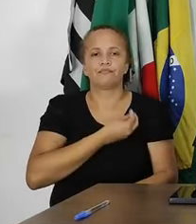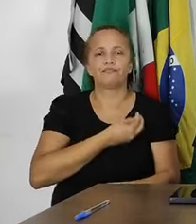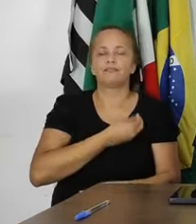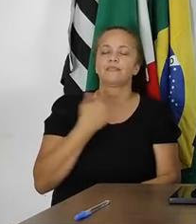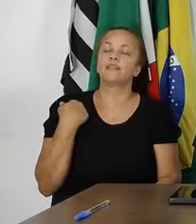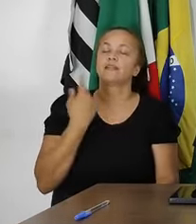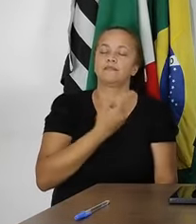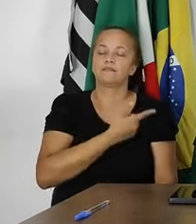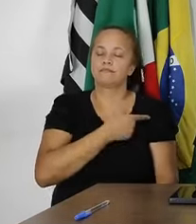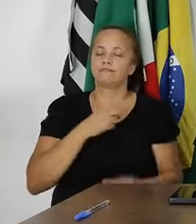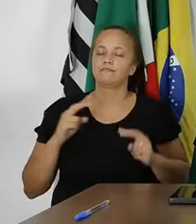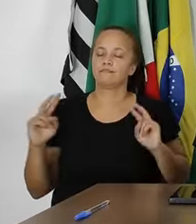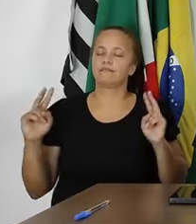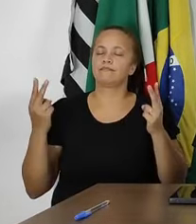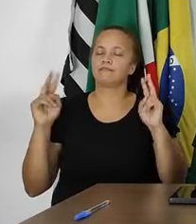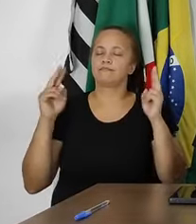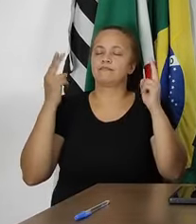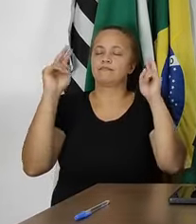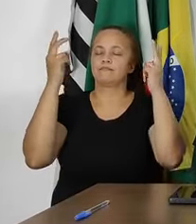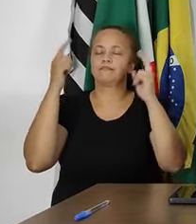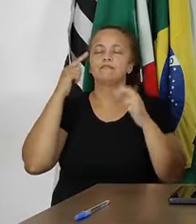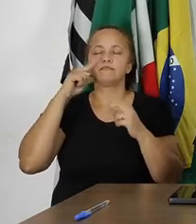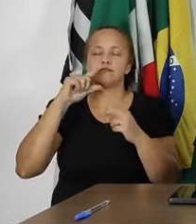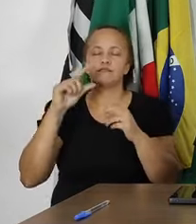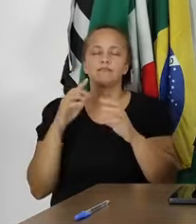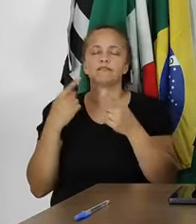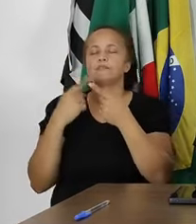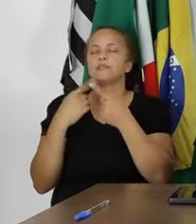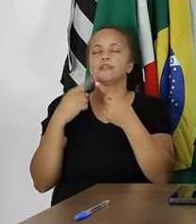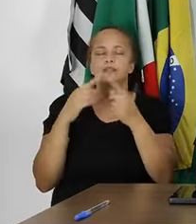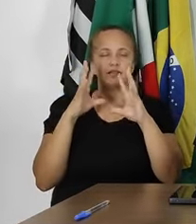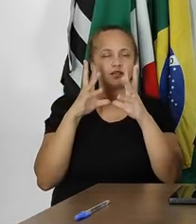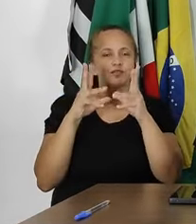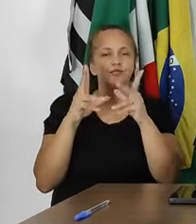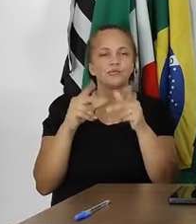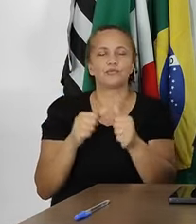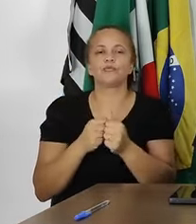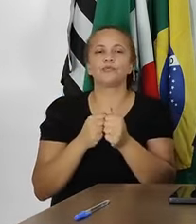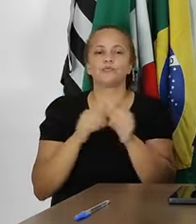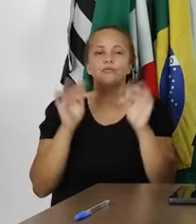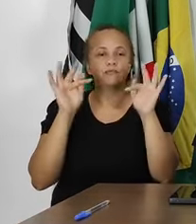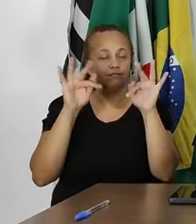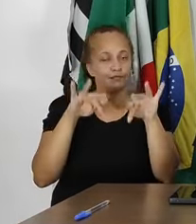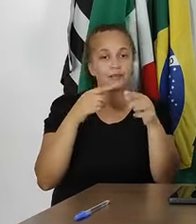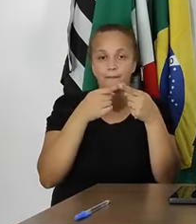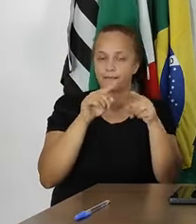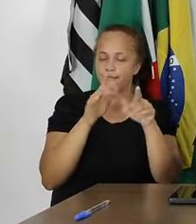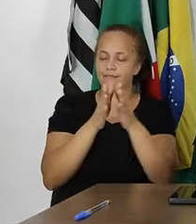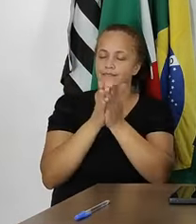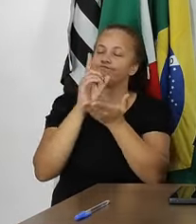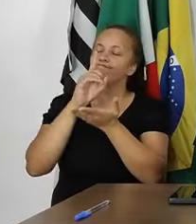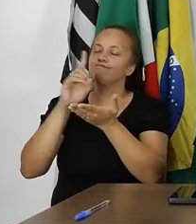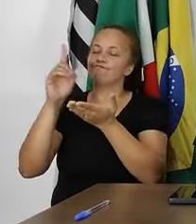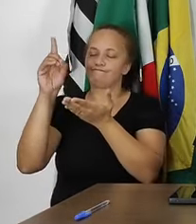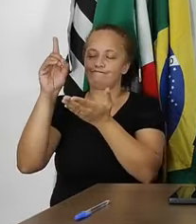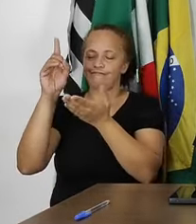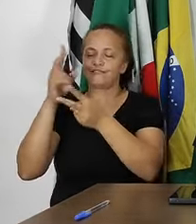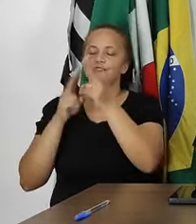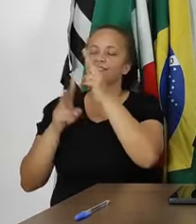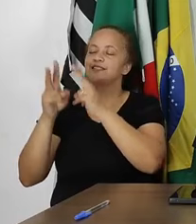vitória. Porque todas as coisas passarão, mas as suas palavras jamais. Te